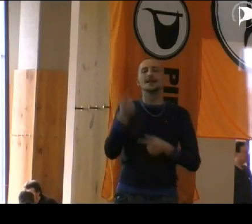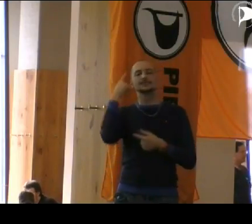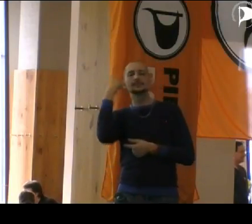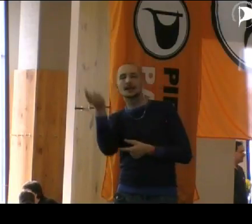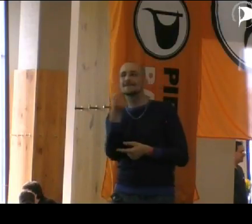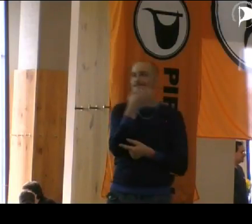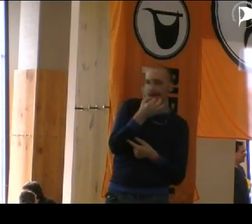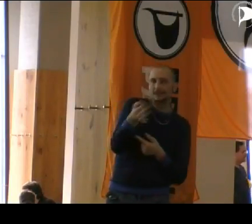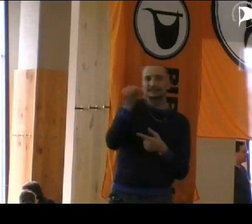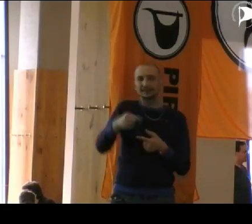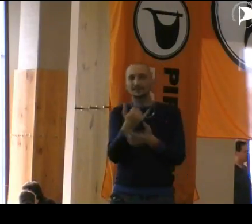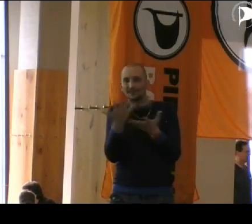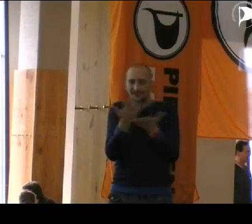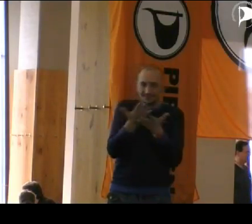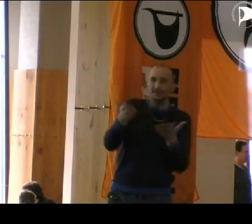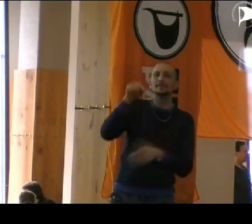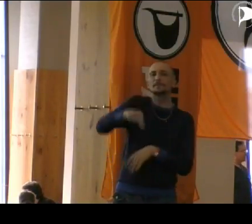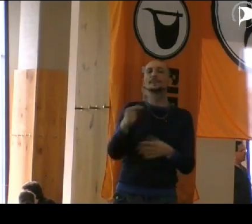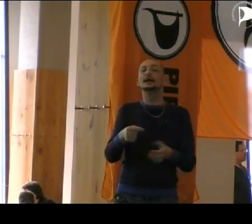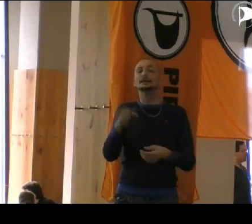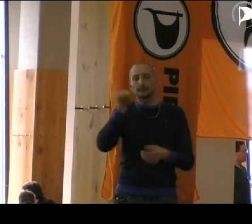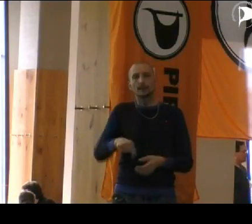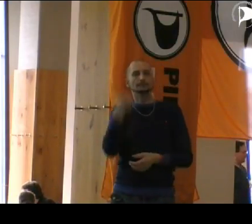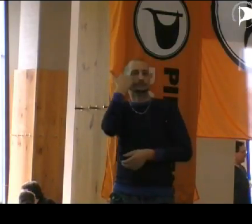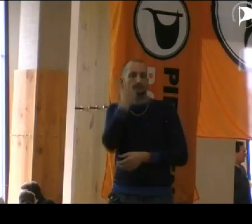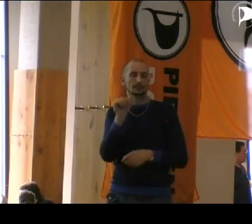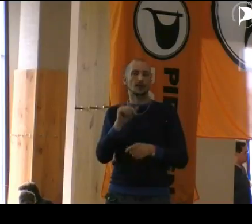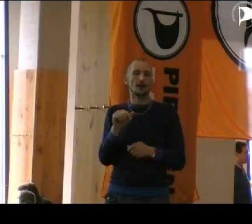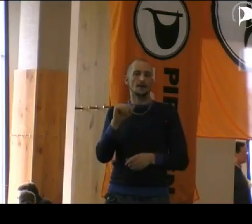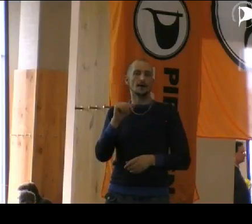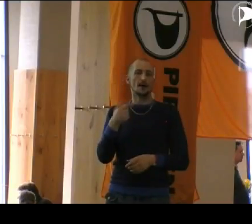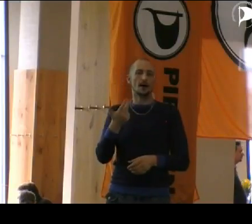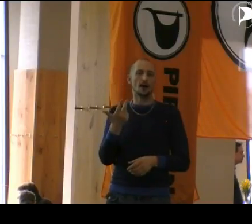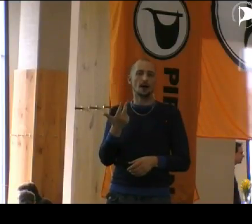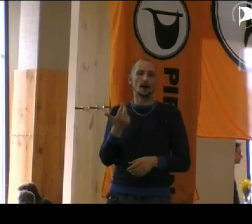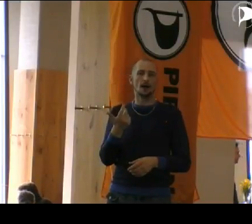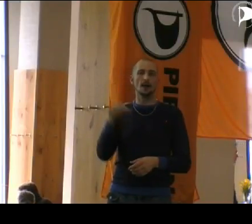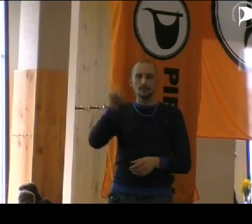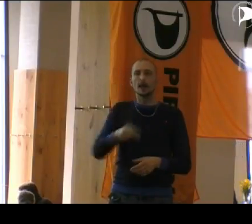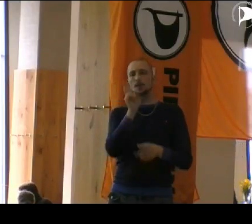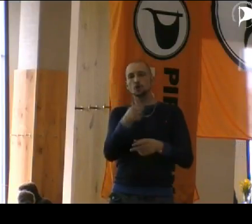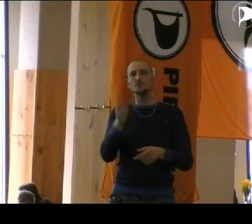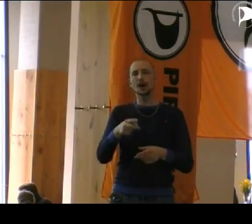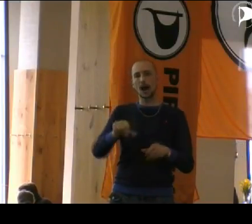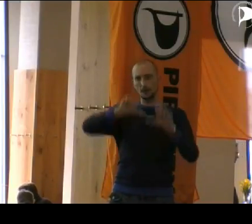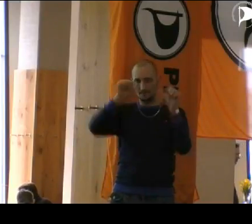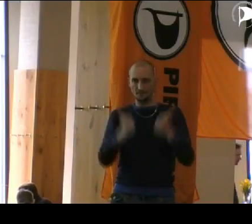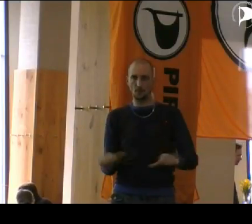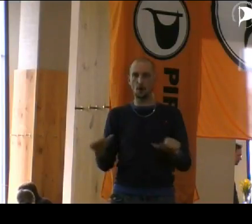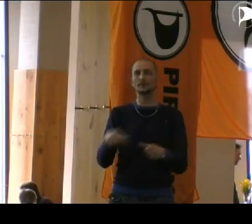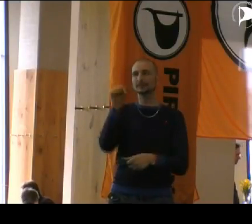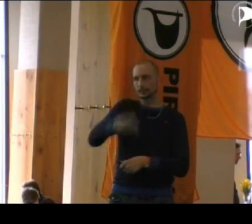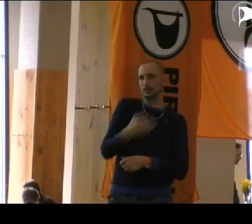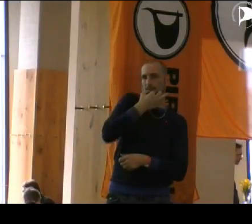die möglichkeiten und mit normalen und umgangsformen hinterfragen und fragt ob